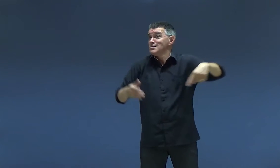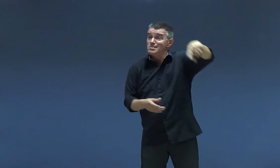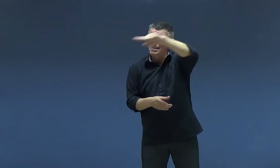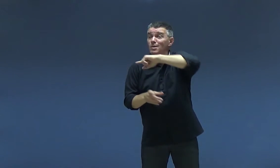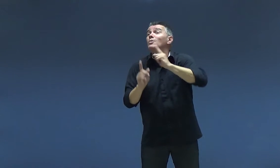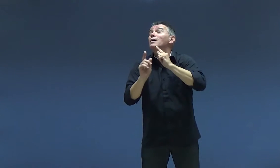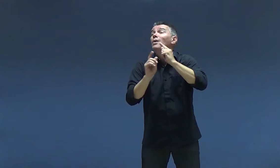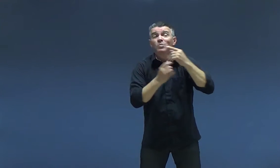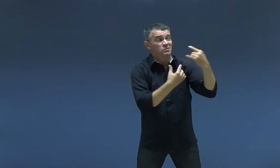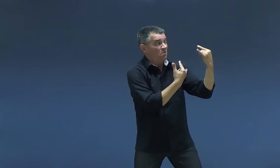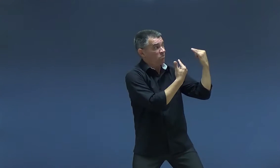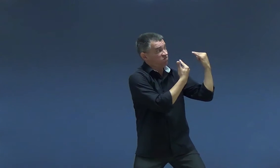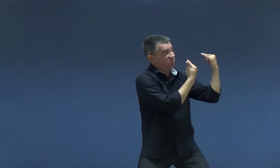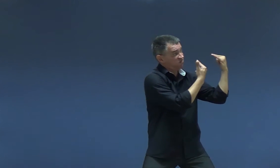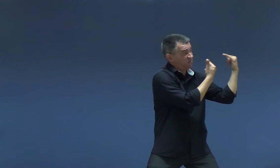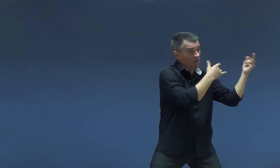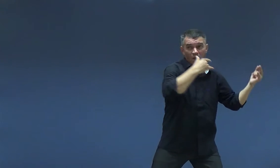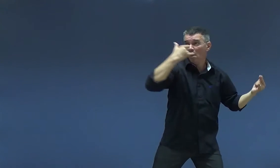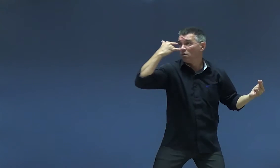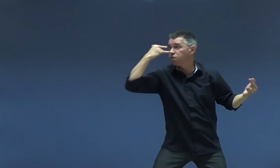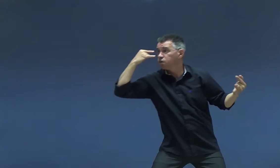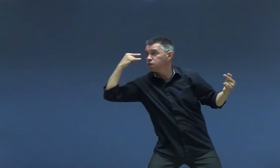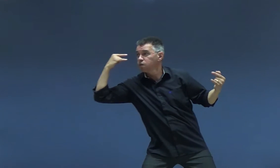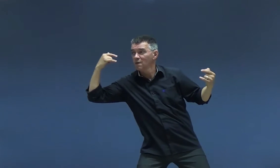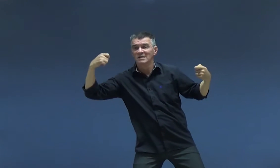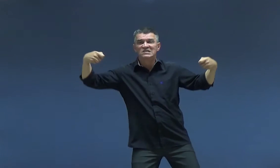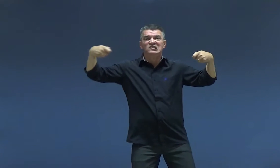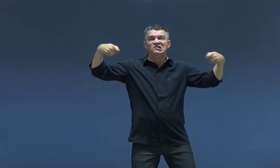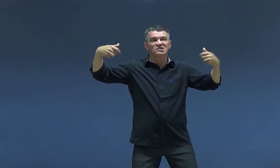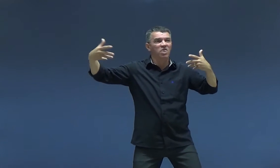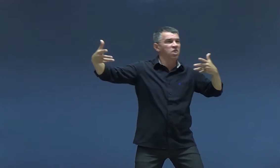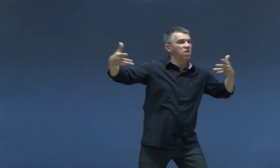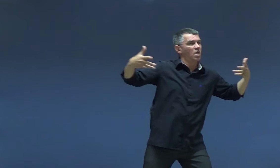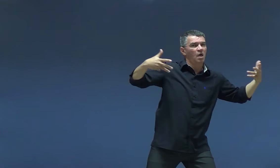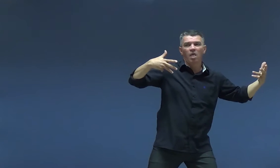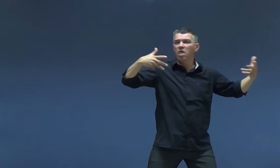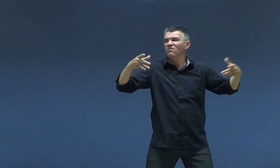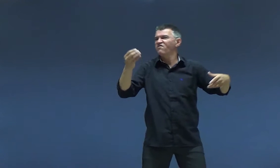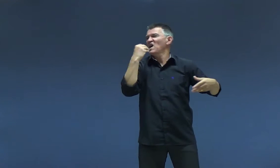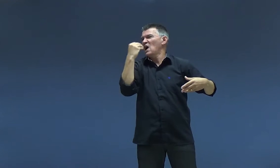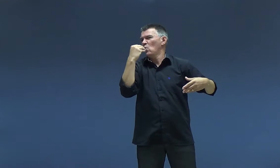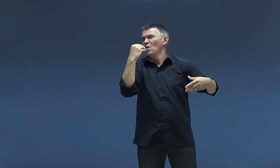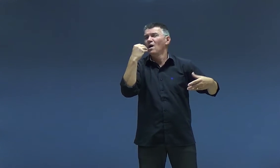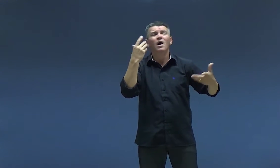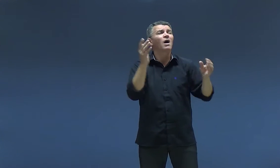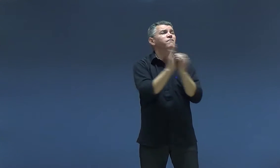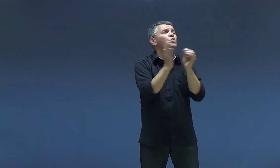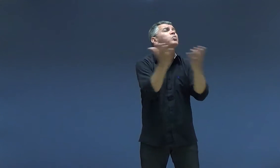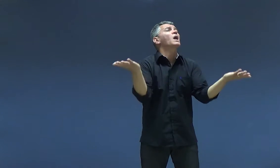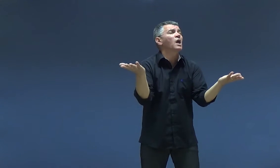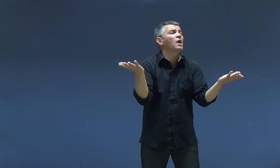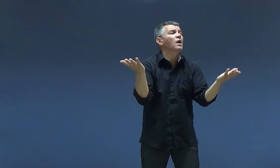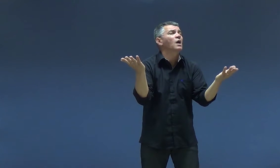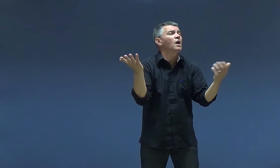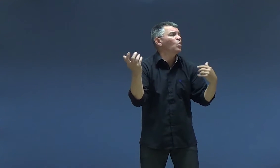Isso é uma comparação com a gente também, né? Com as coisas que a gente deixa ser levado, né? A gente é fraco. O que que